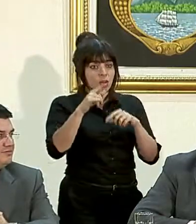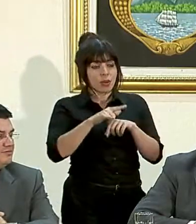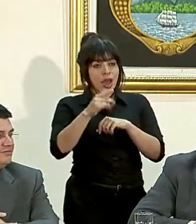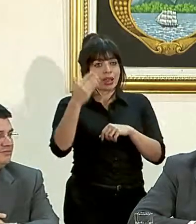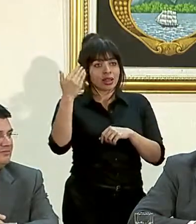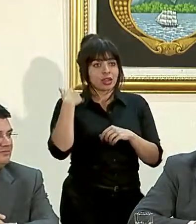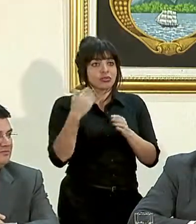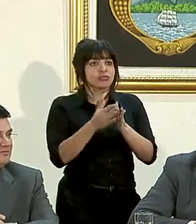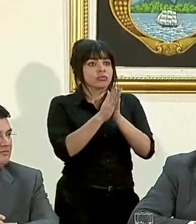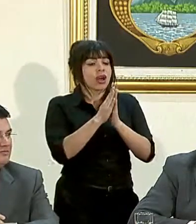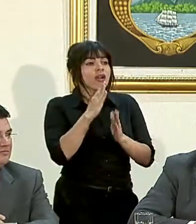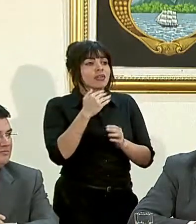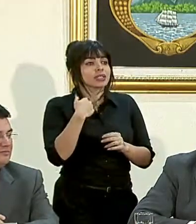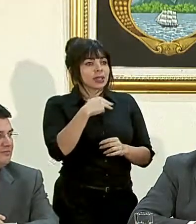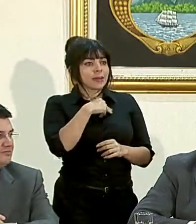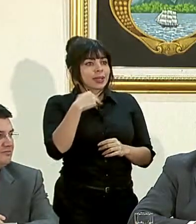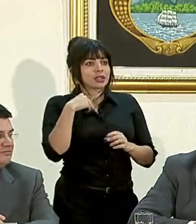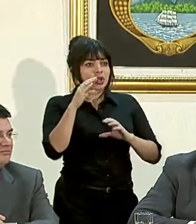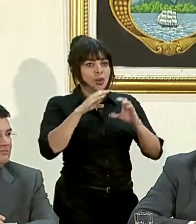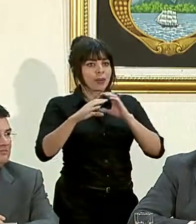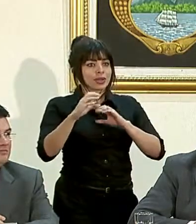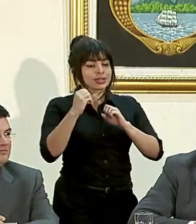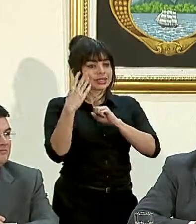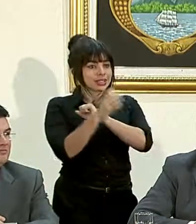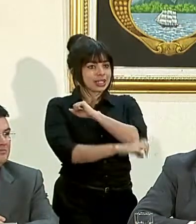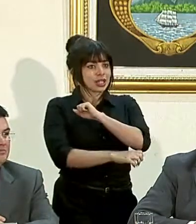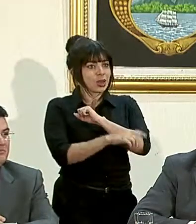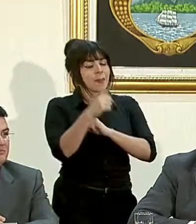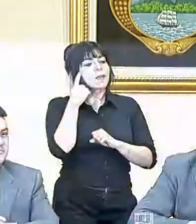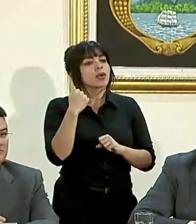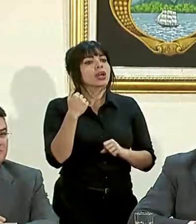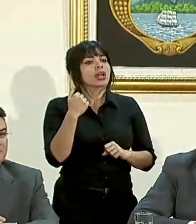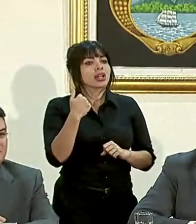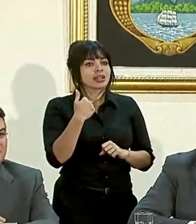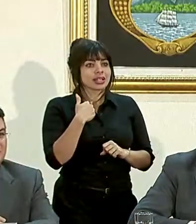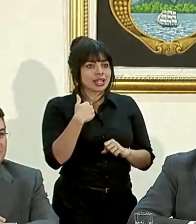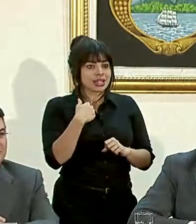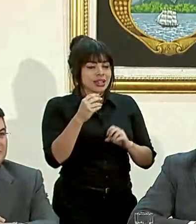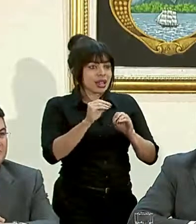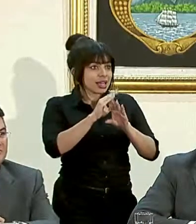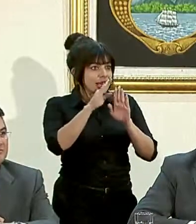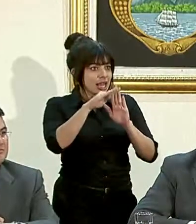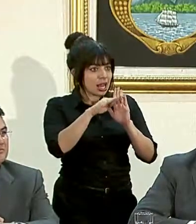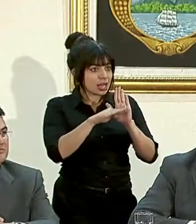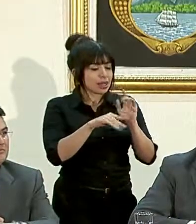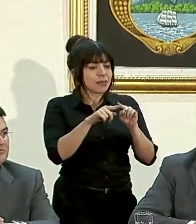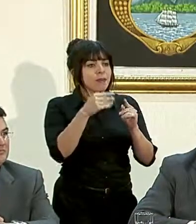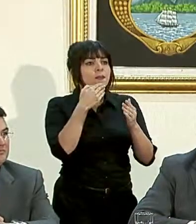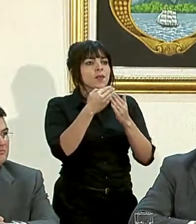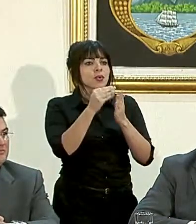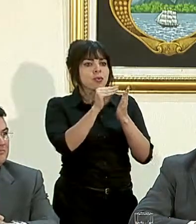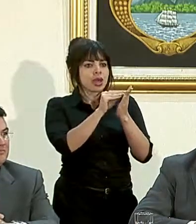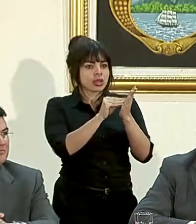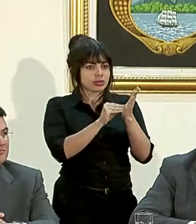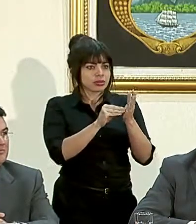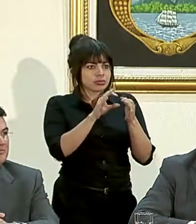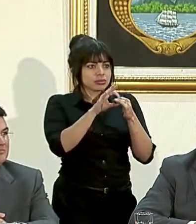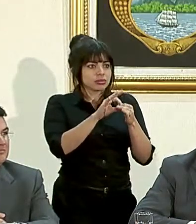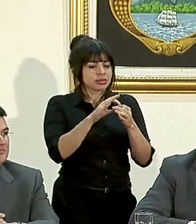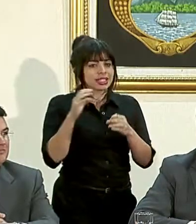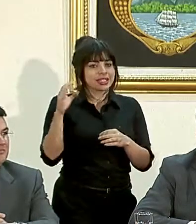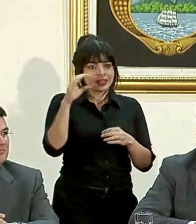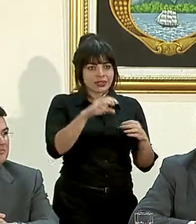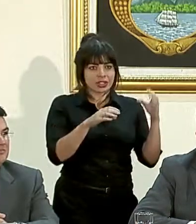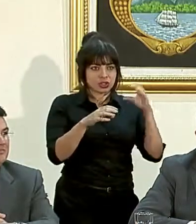le rogaría que hable con el señor ministro de Comercio Exterior, porque los tiene no solamente muy claros, sino muy bien registrados en términos de